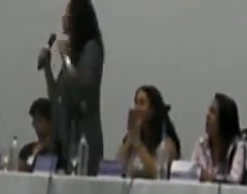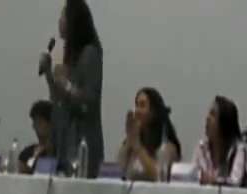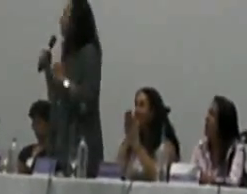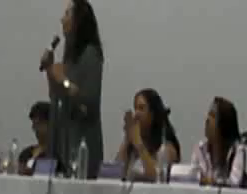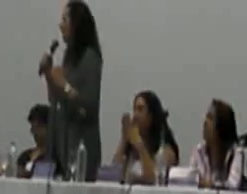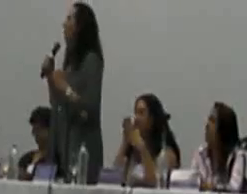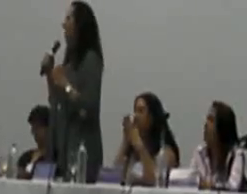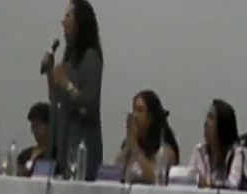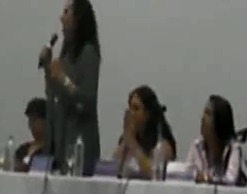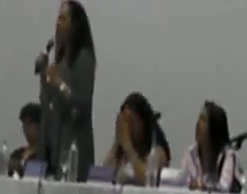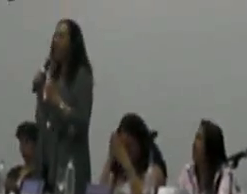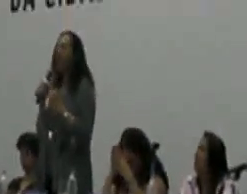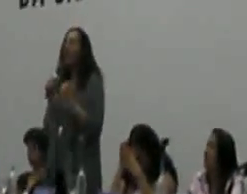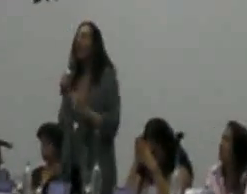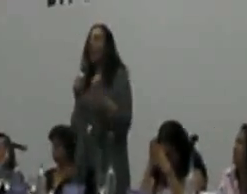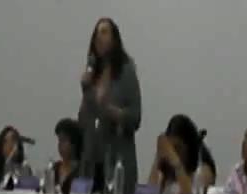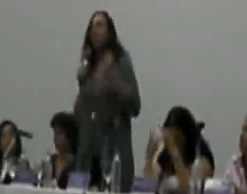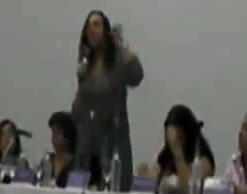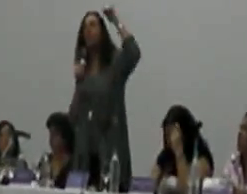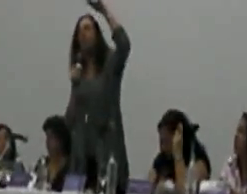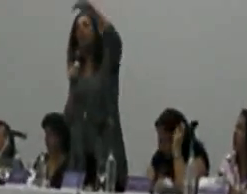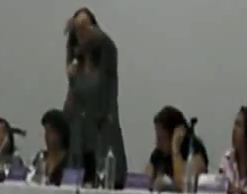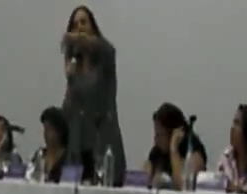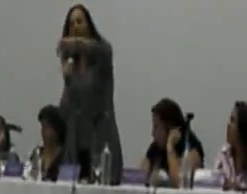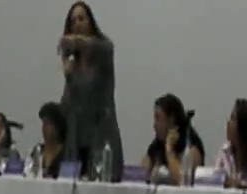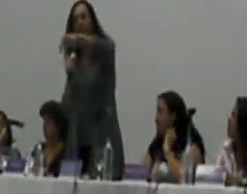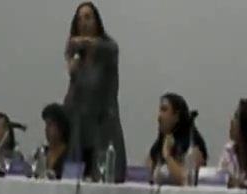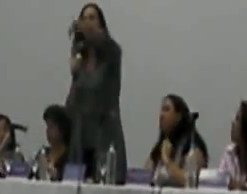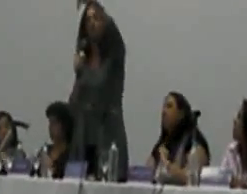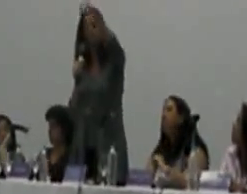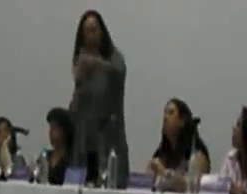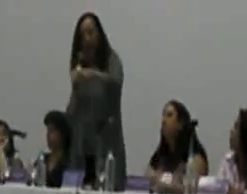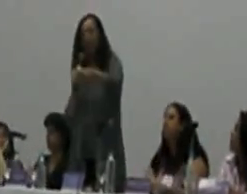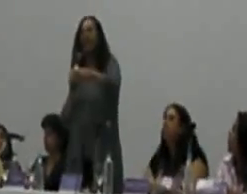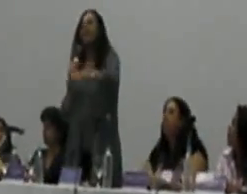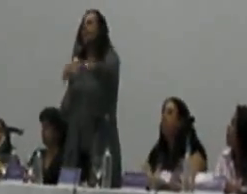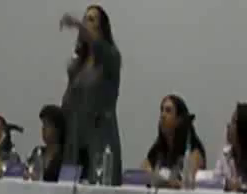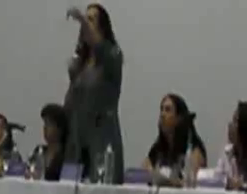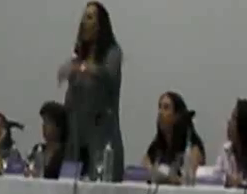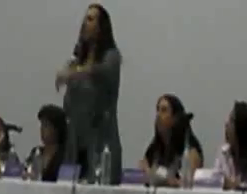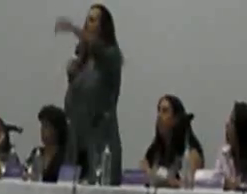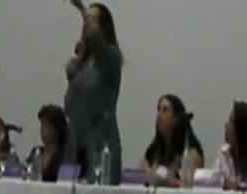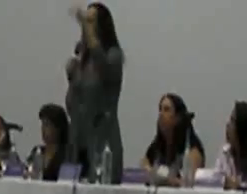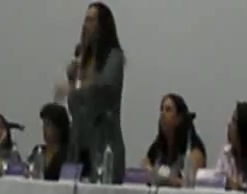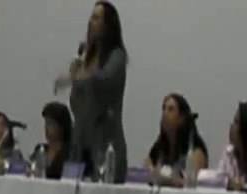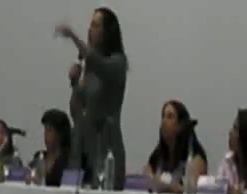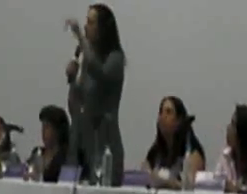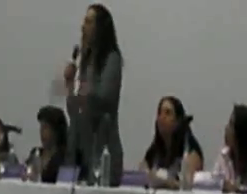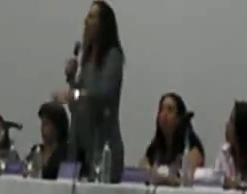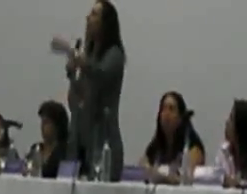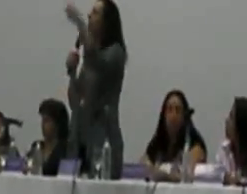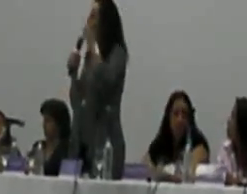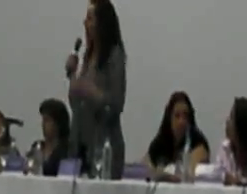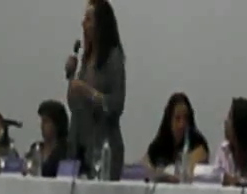que o concurso não está aberto para elas. E eu me lembro que nós fomos à universidade, à UF, estimular que as mulheres estudantes de